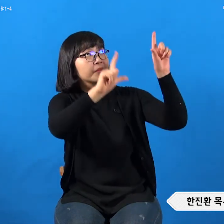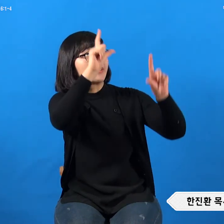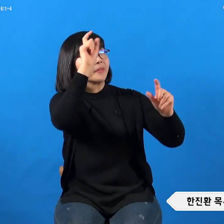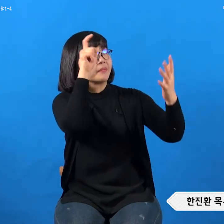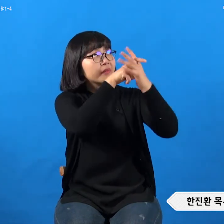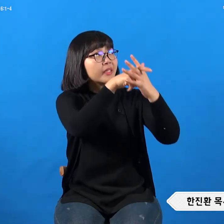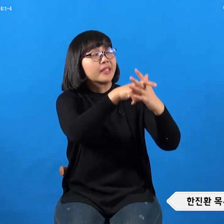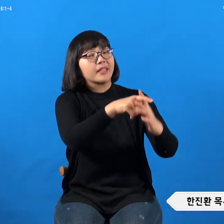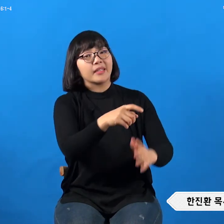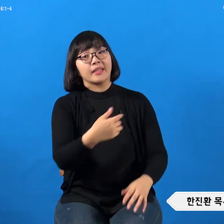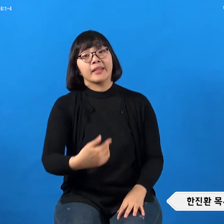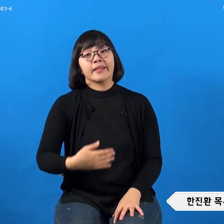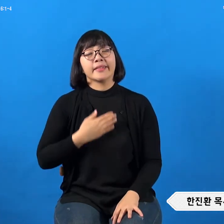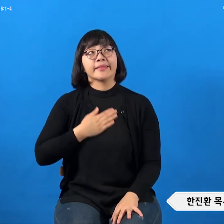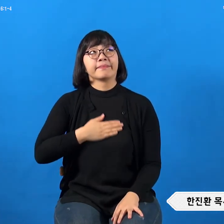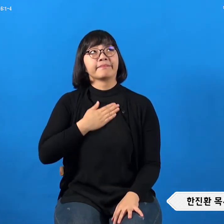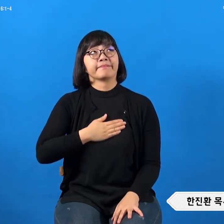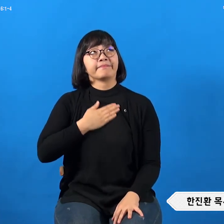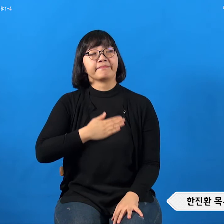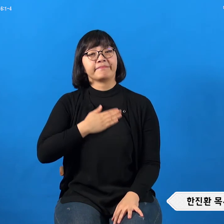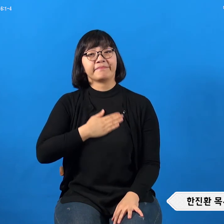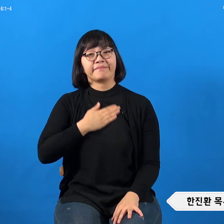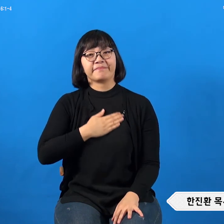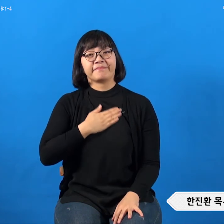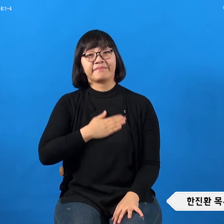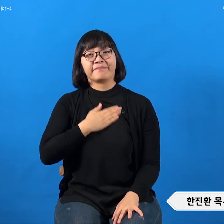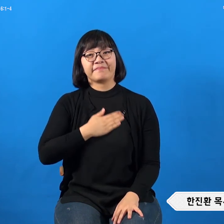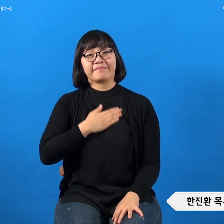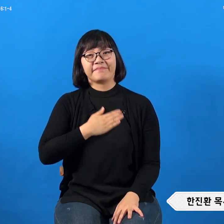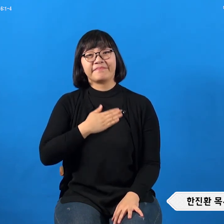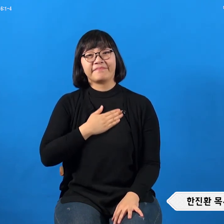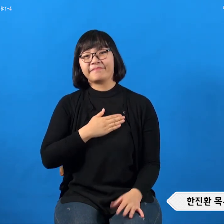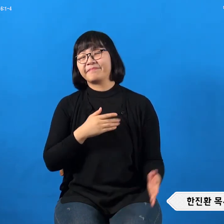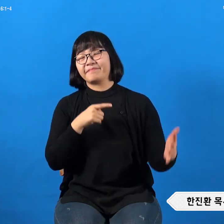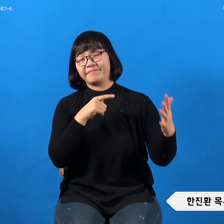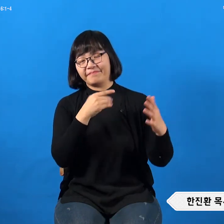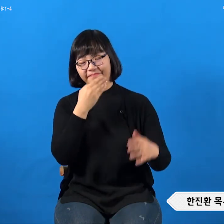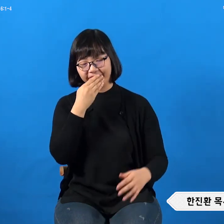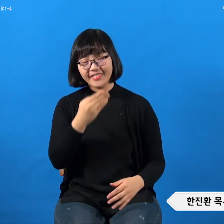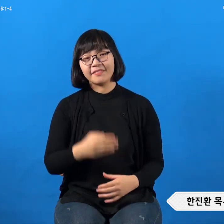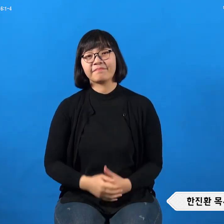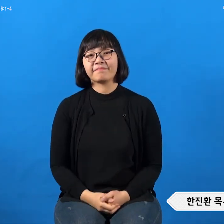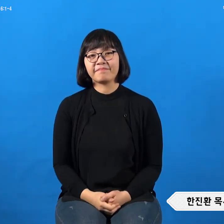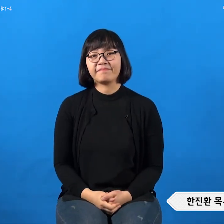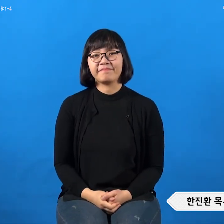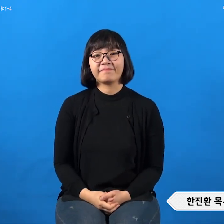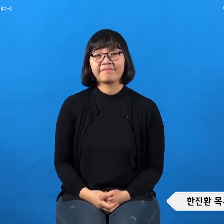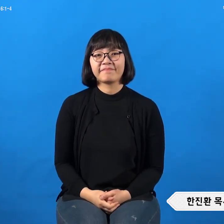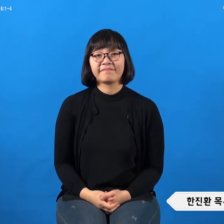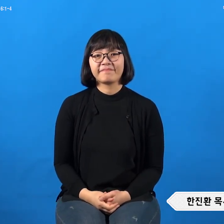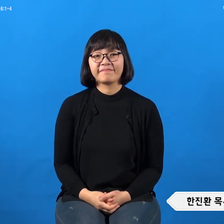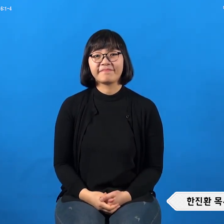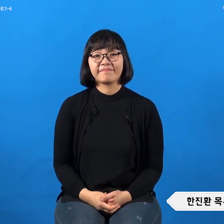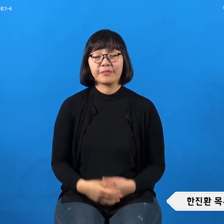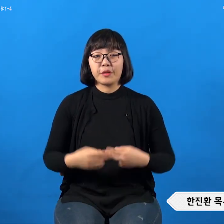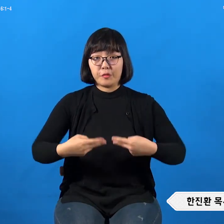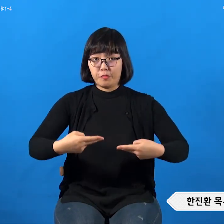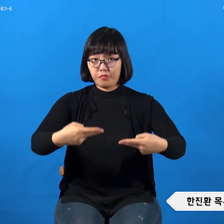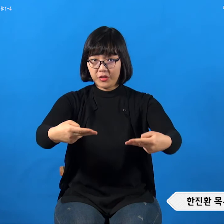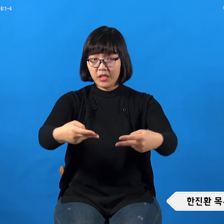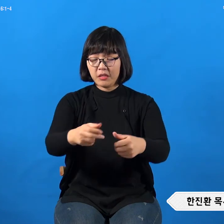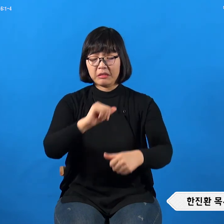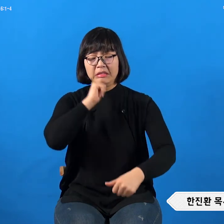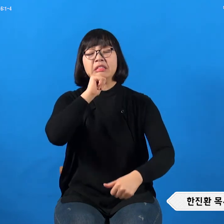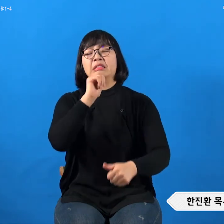조카의 이 본 댐댐이를 그대로 간파를 할 수 있었습니다. 노숙자를 대하는